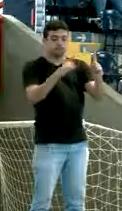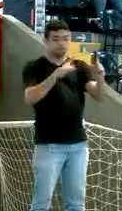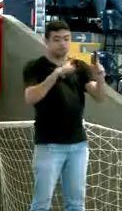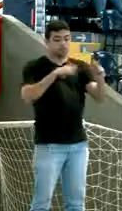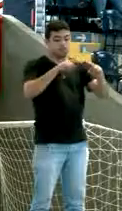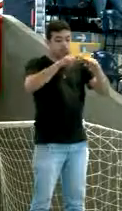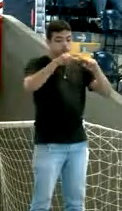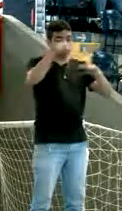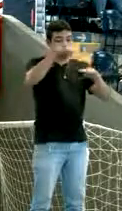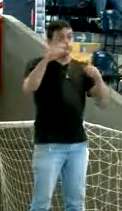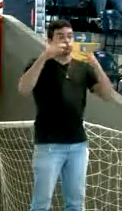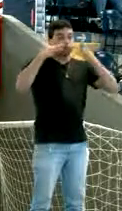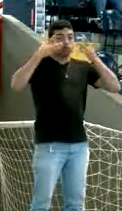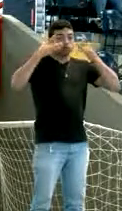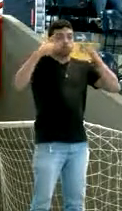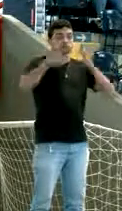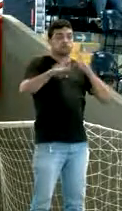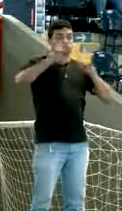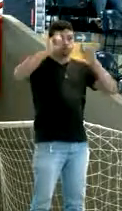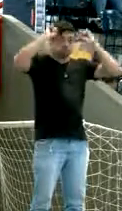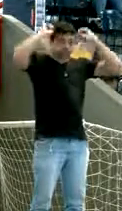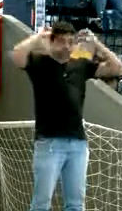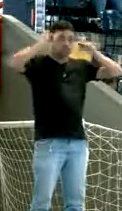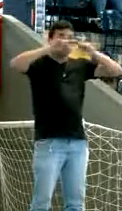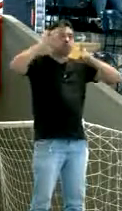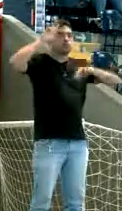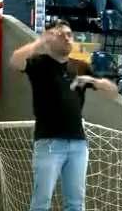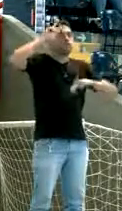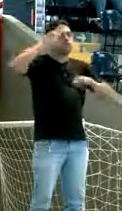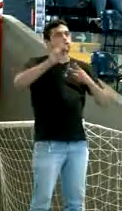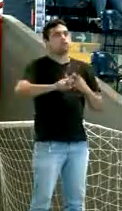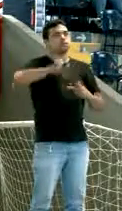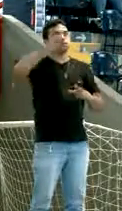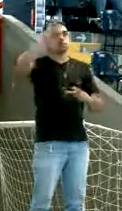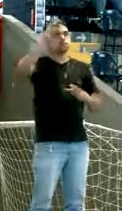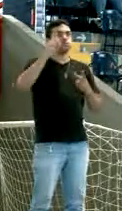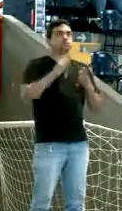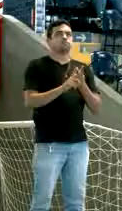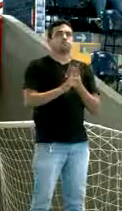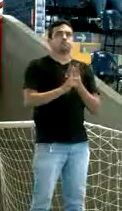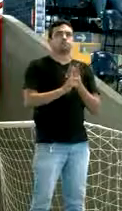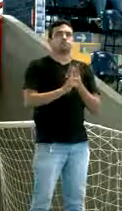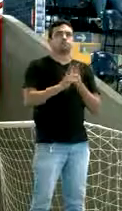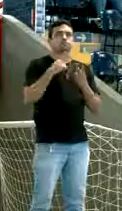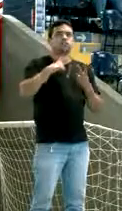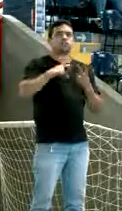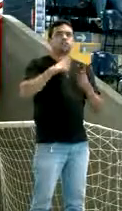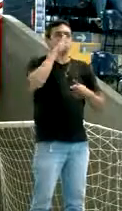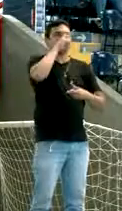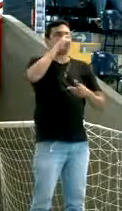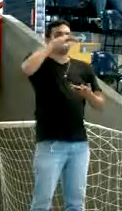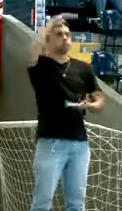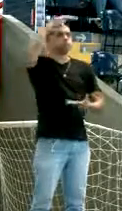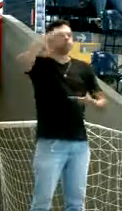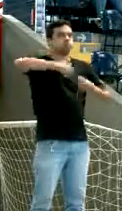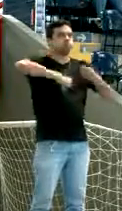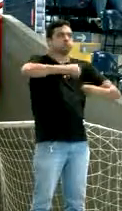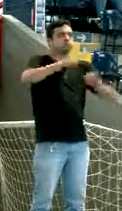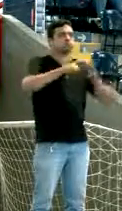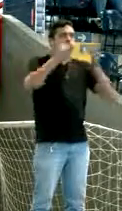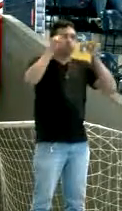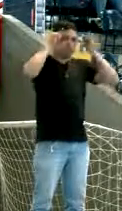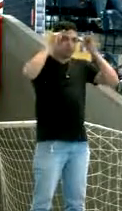Naqueles teatros, eles contavam histórias de deuses, de titãs, de